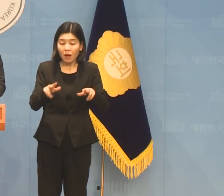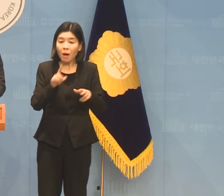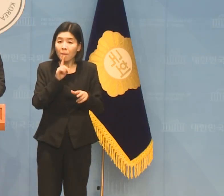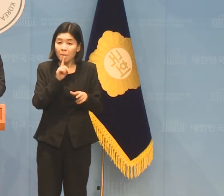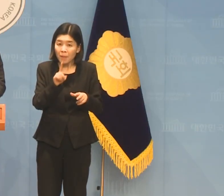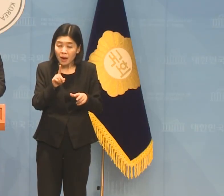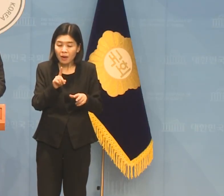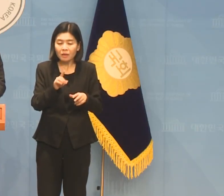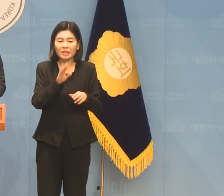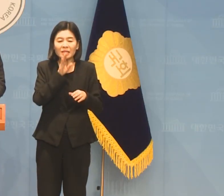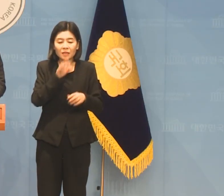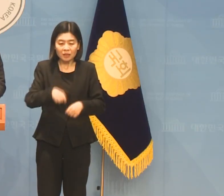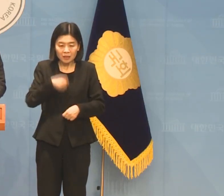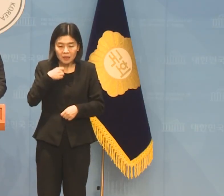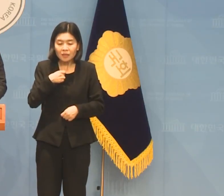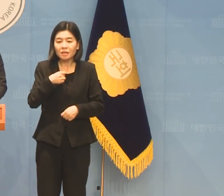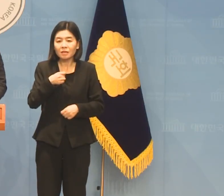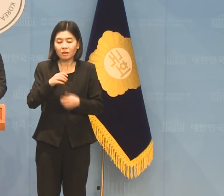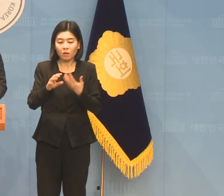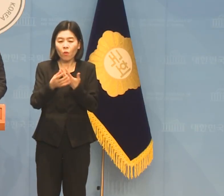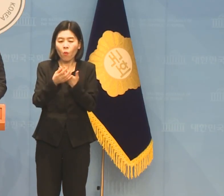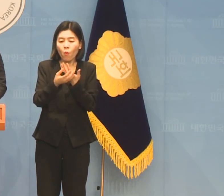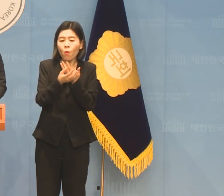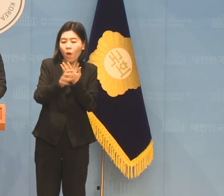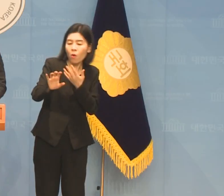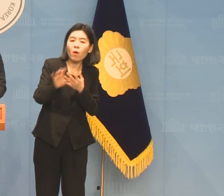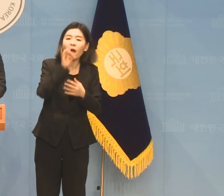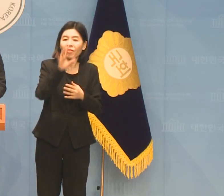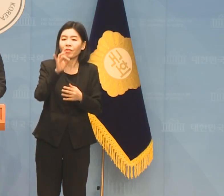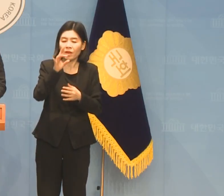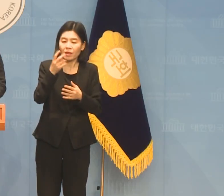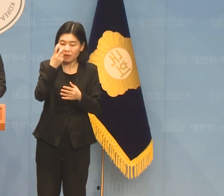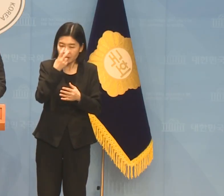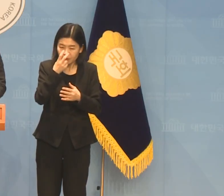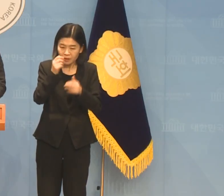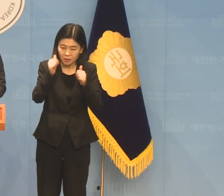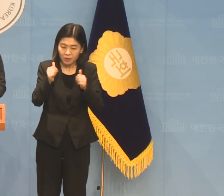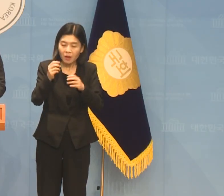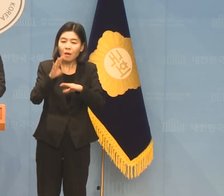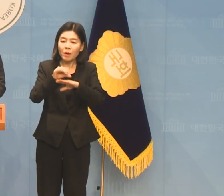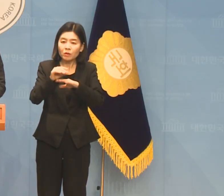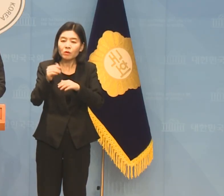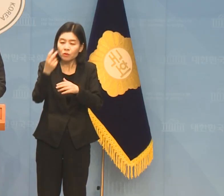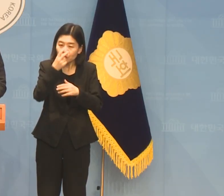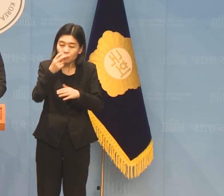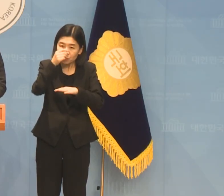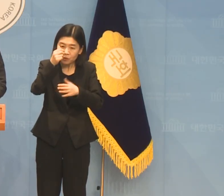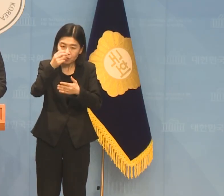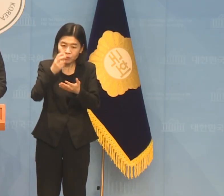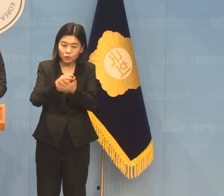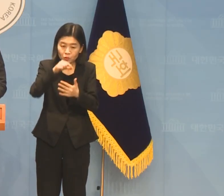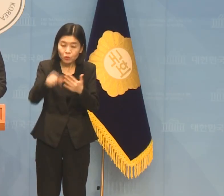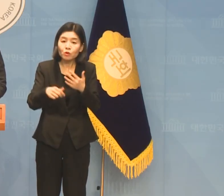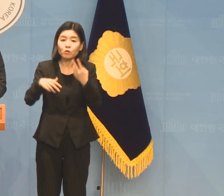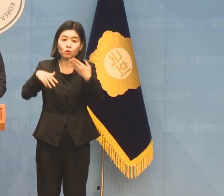방송의 진실을 왜곡하지 아니어야 한다는 방송심의에 관한 규정 제9조 1항을 위반한 것으로서 즉각